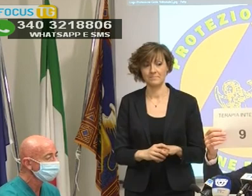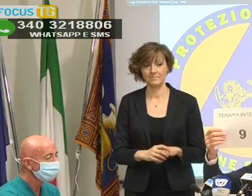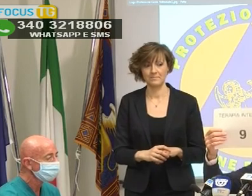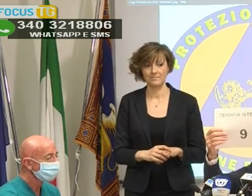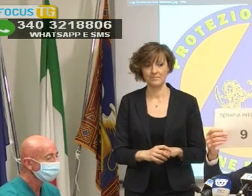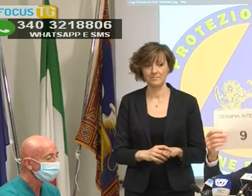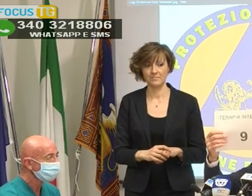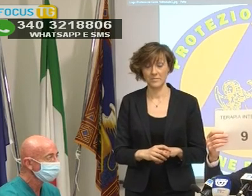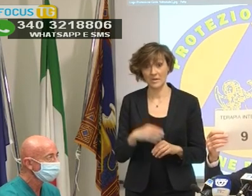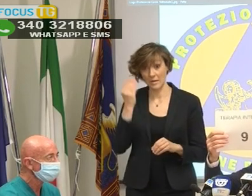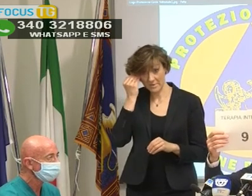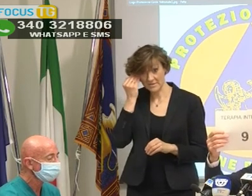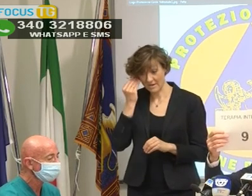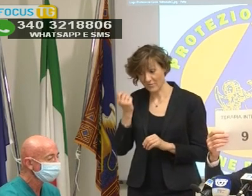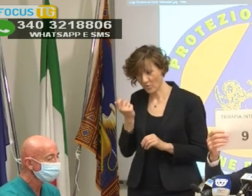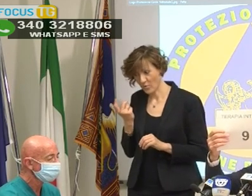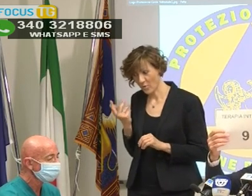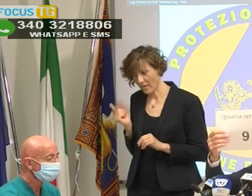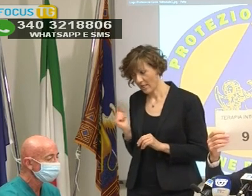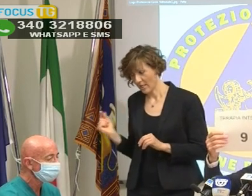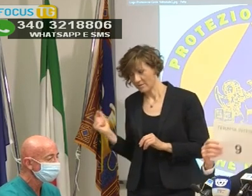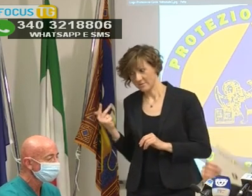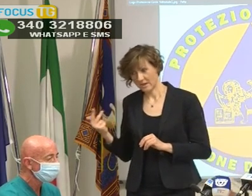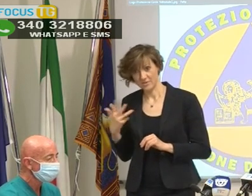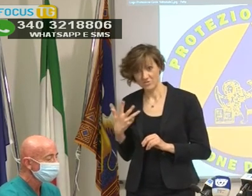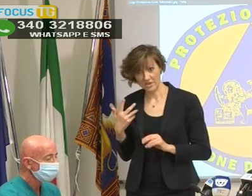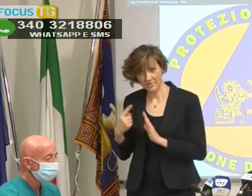Se penso che avevamo 3 cifre qualche mese fa.